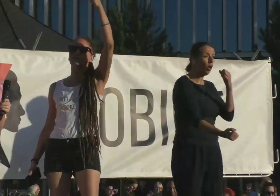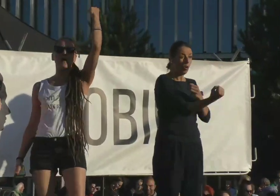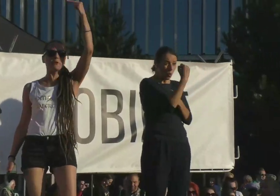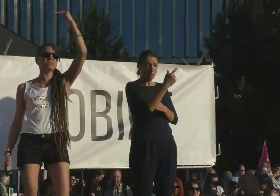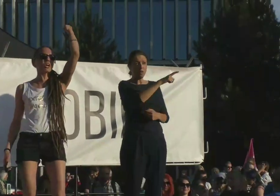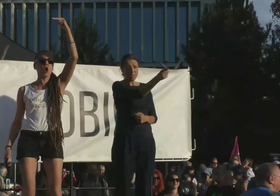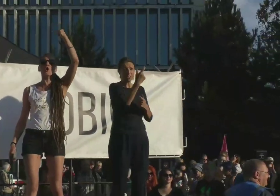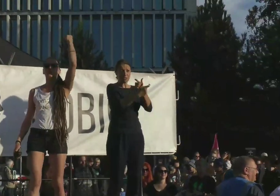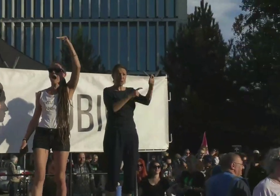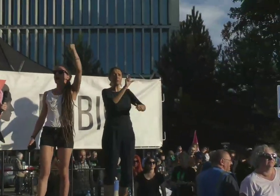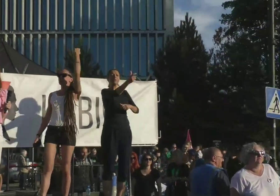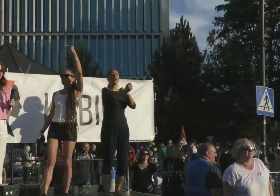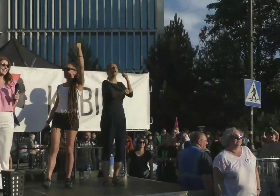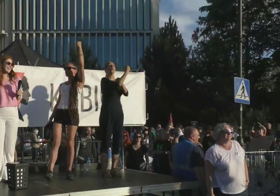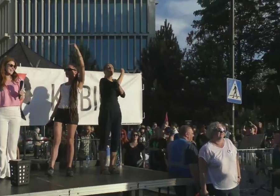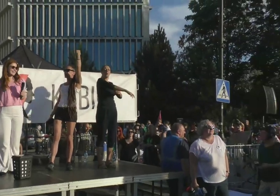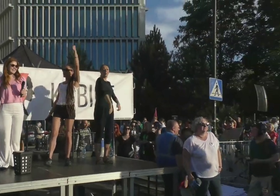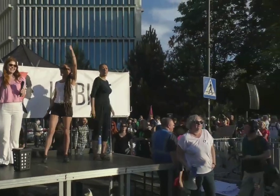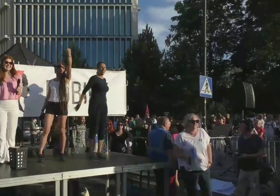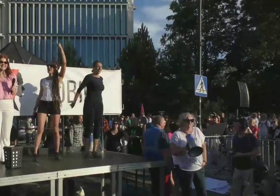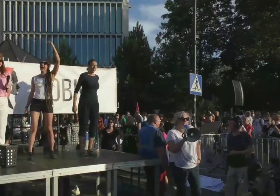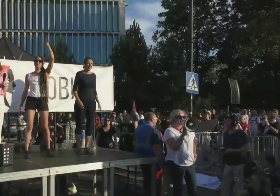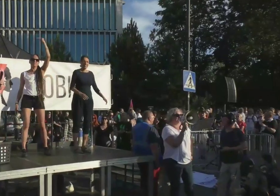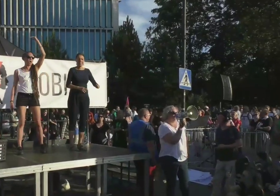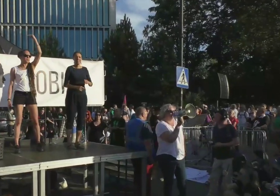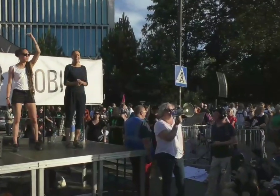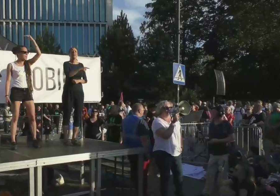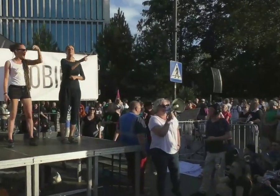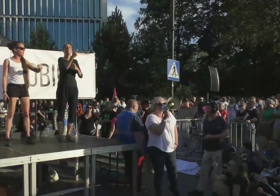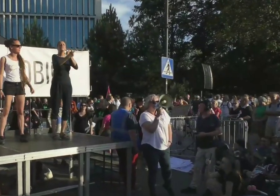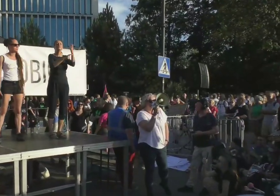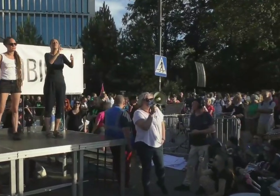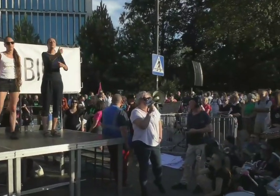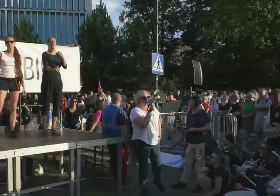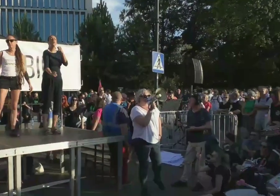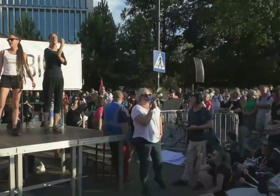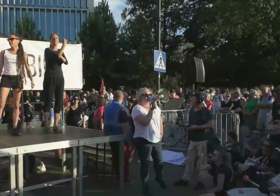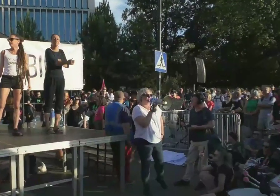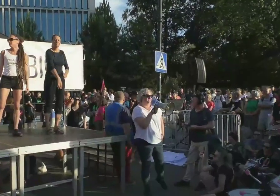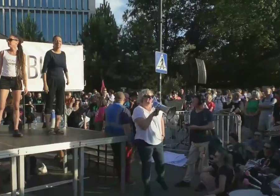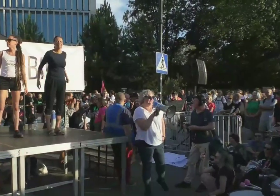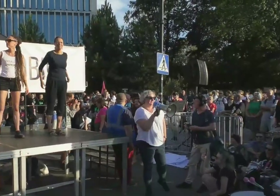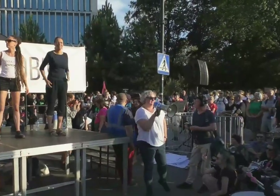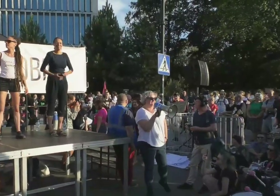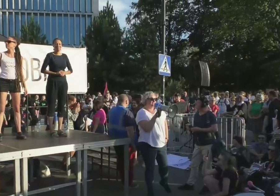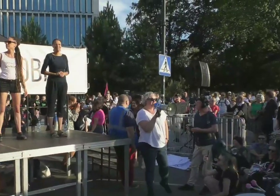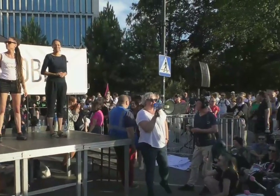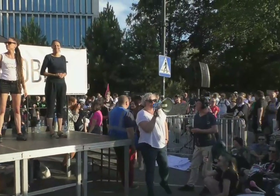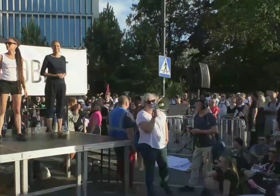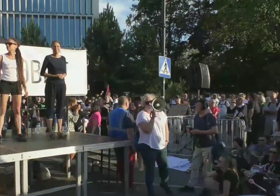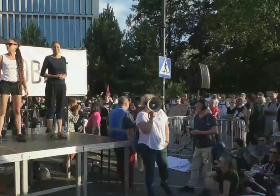Chuja mi zrobicie! Chuja mi zrobicie! Chuja mi zrobicie!